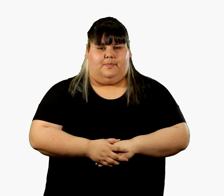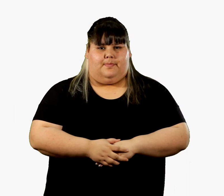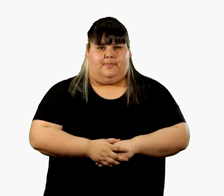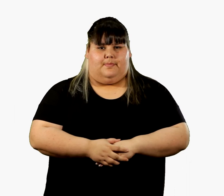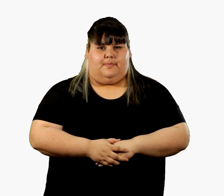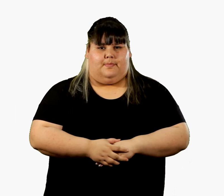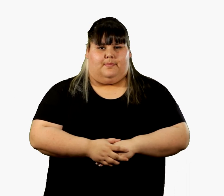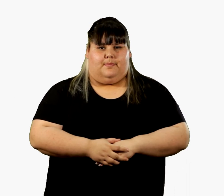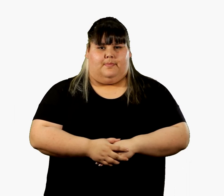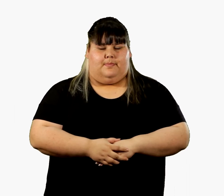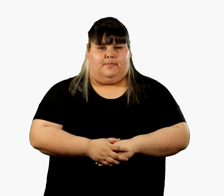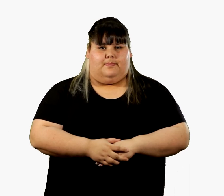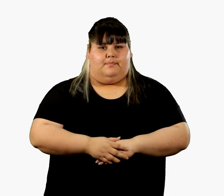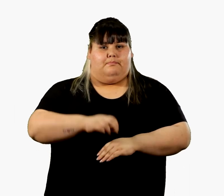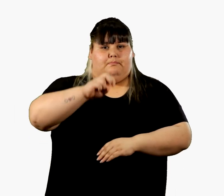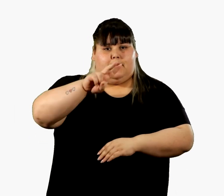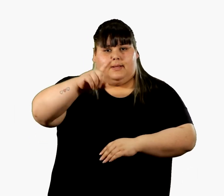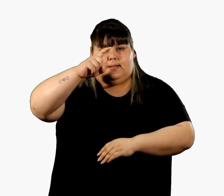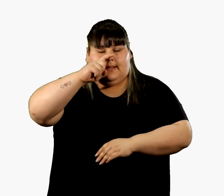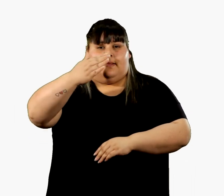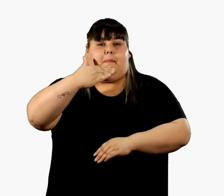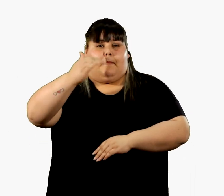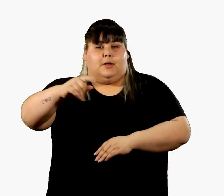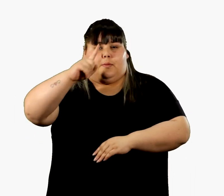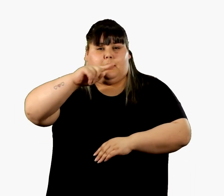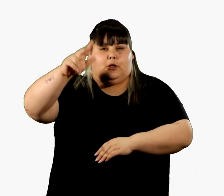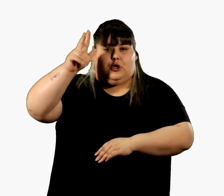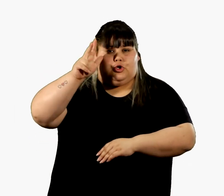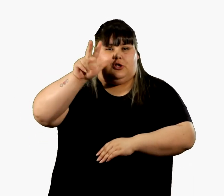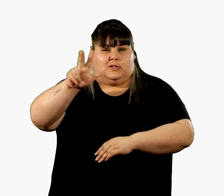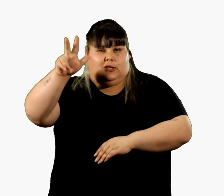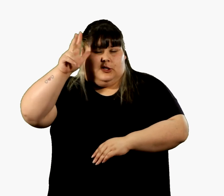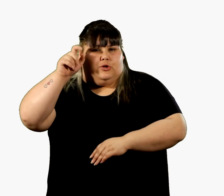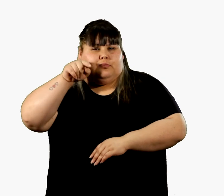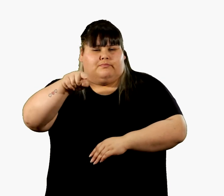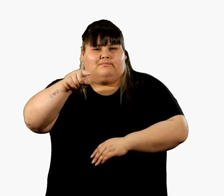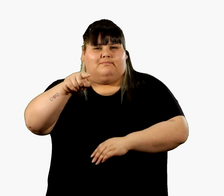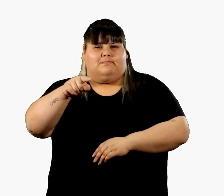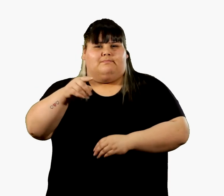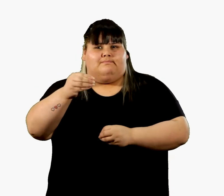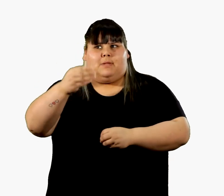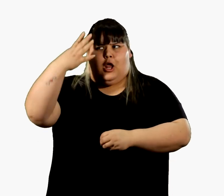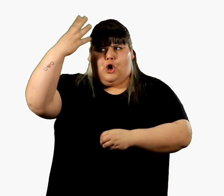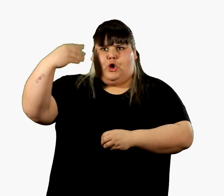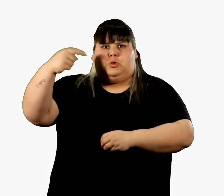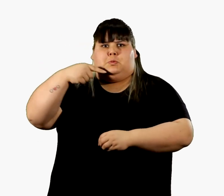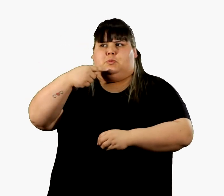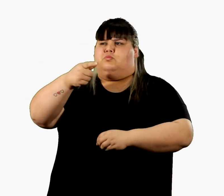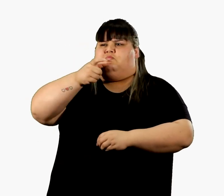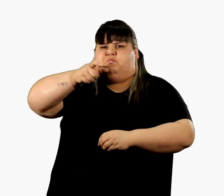el 27 de marzo de 1838 rosas contesto a las demandas francesas